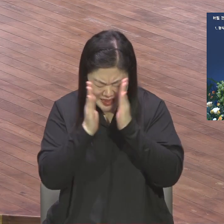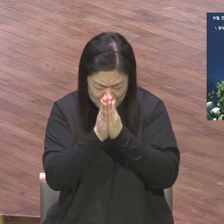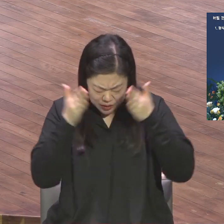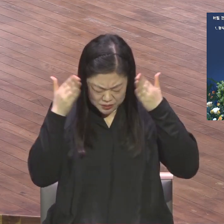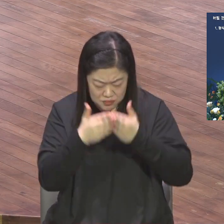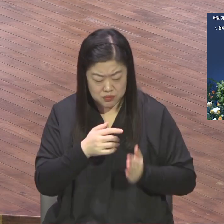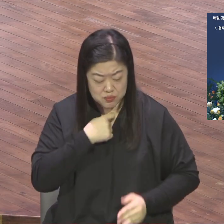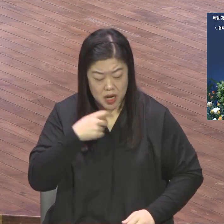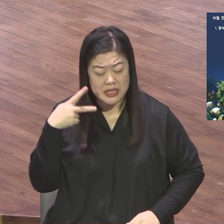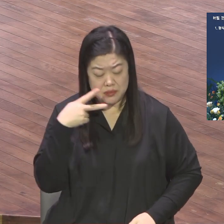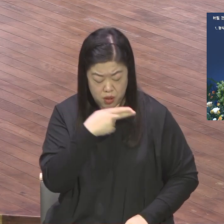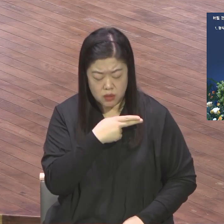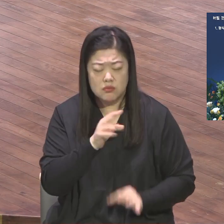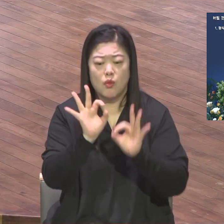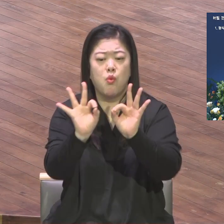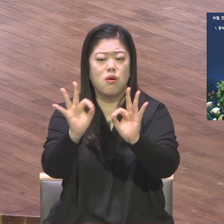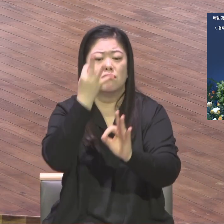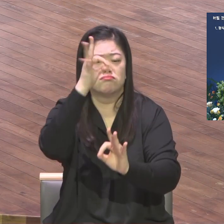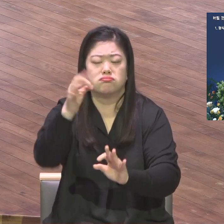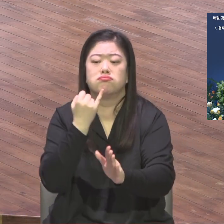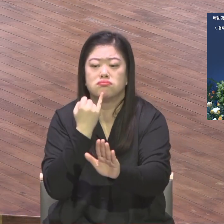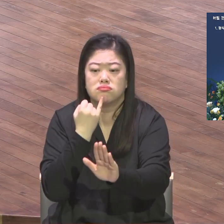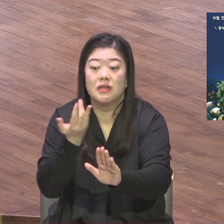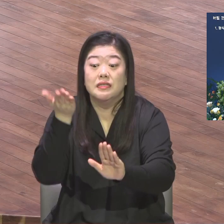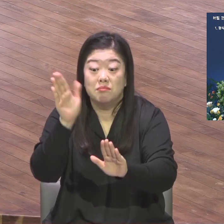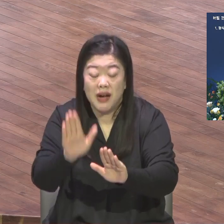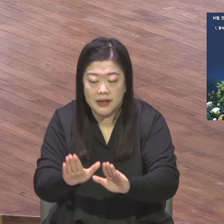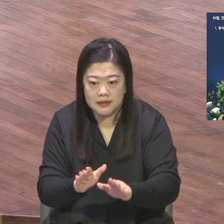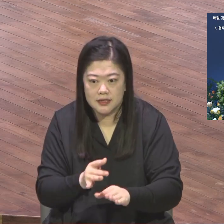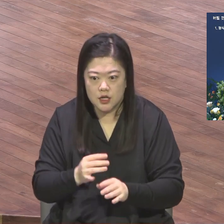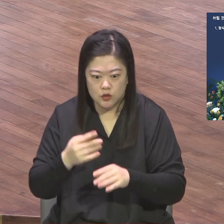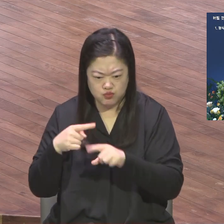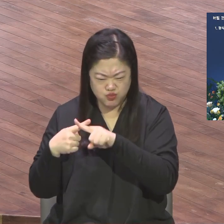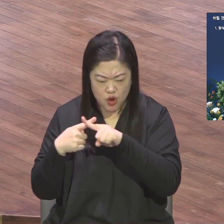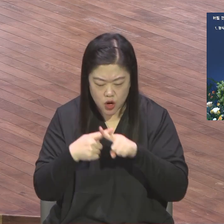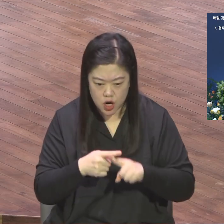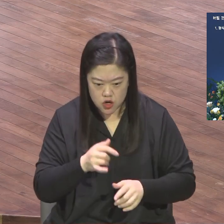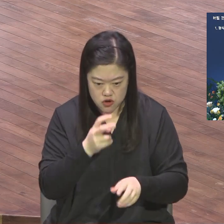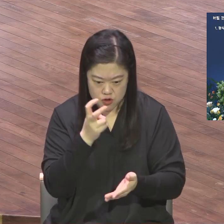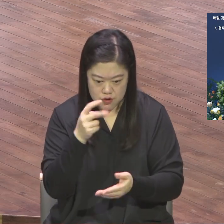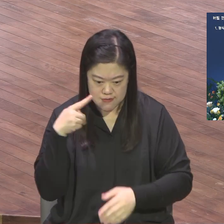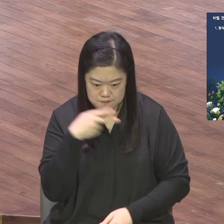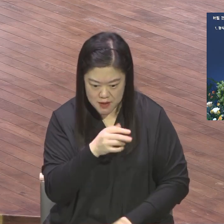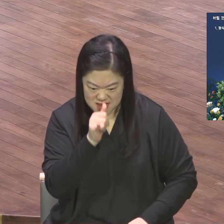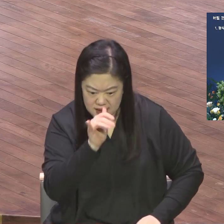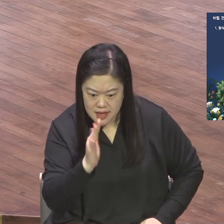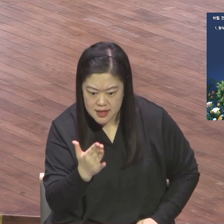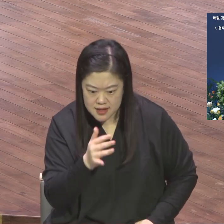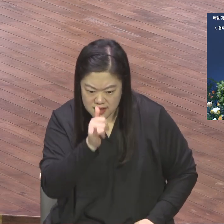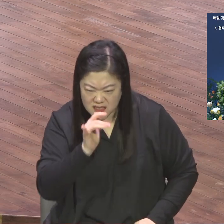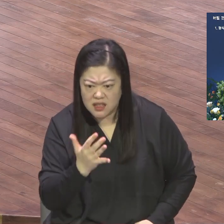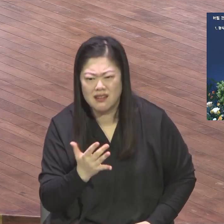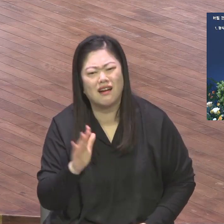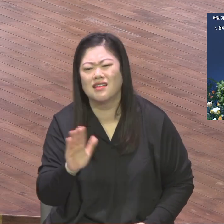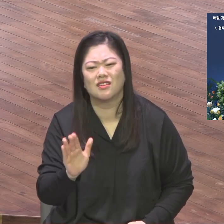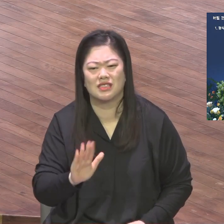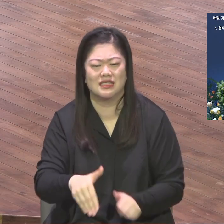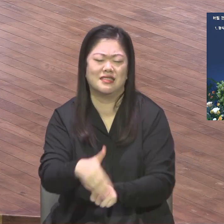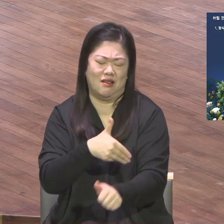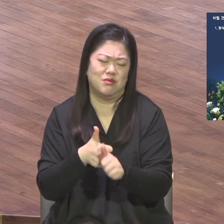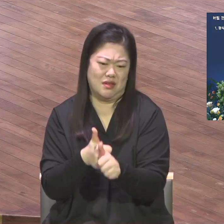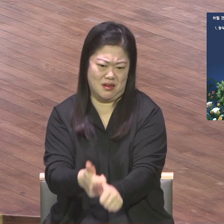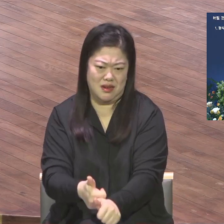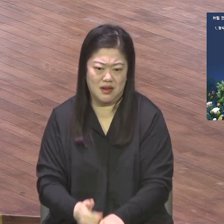잡힌 기도는 율법 기도합니다. 네 죽고 나 죽겁니다. 율법이란 게 맨 정지하고 판단하고 비판하고